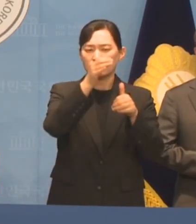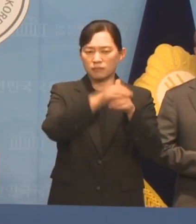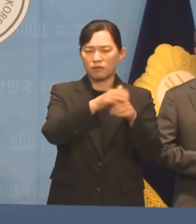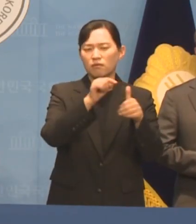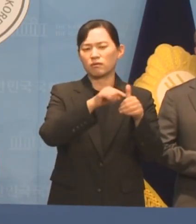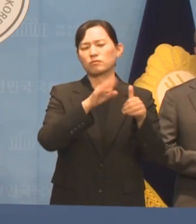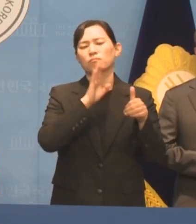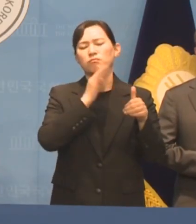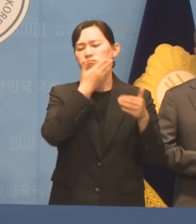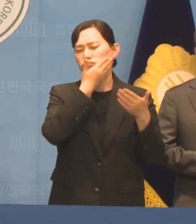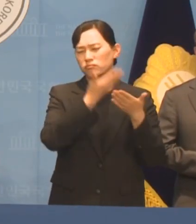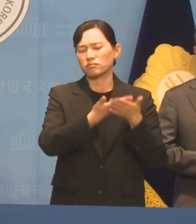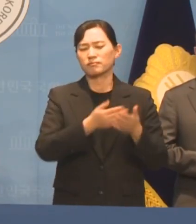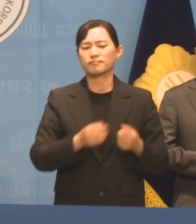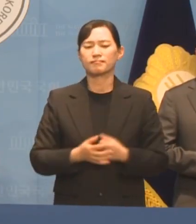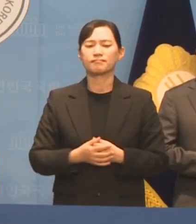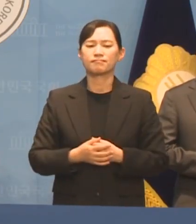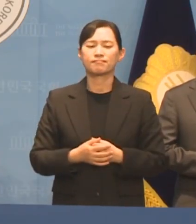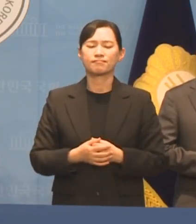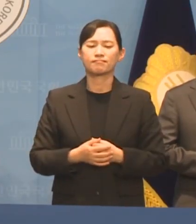중요합니다.